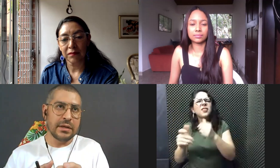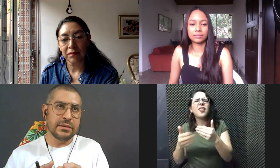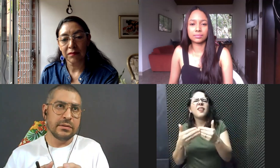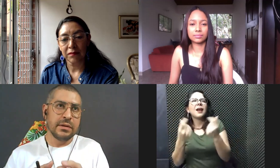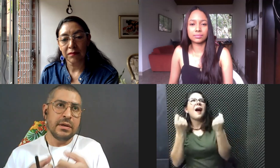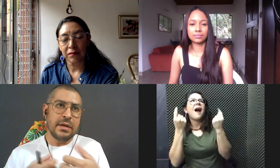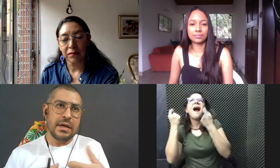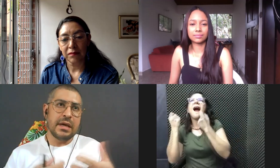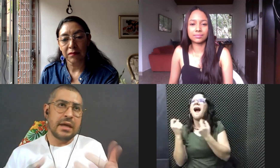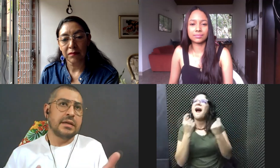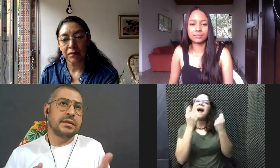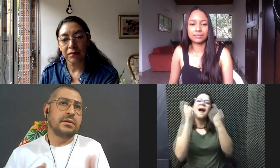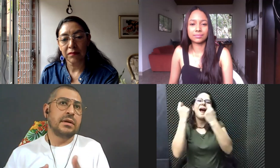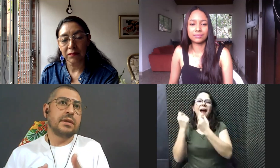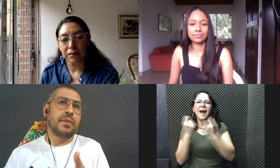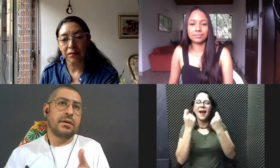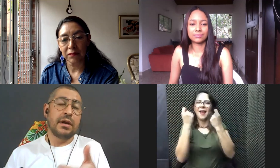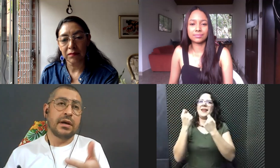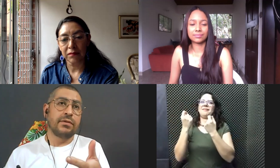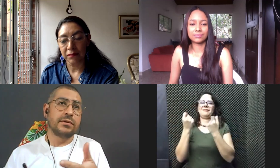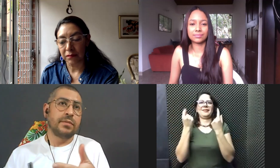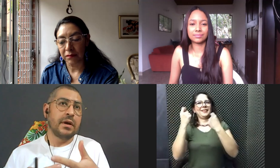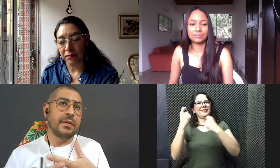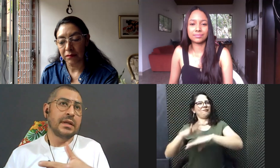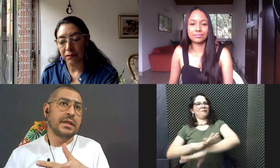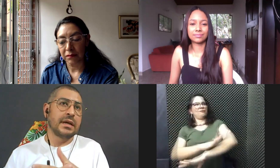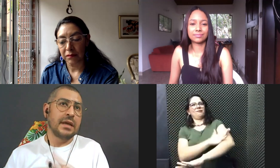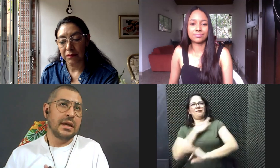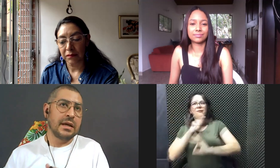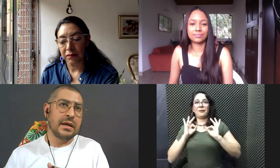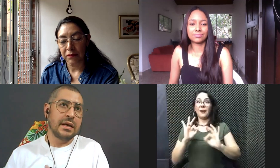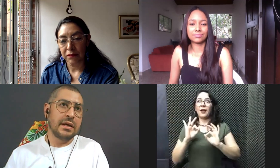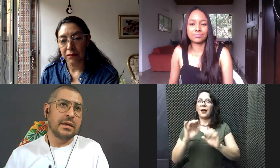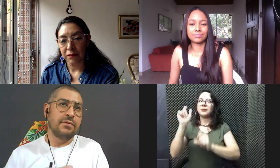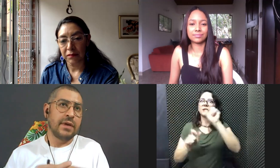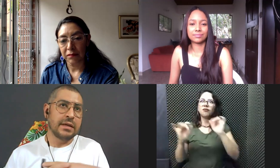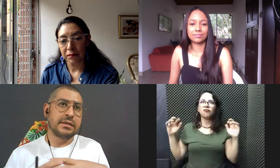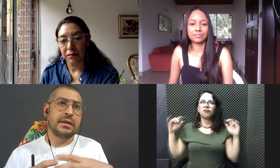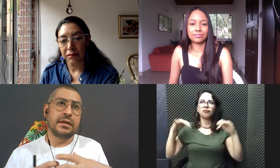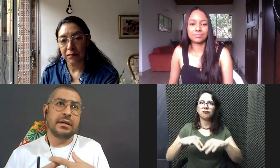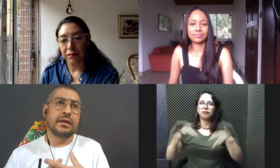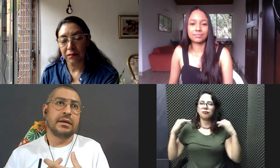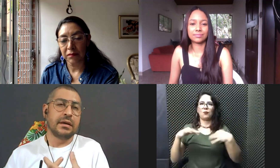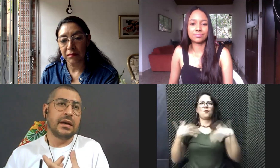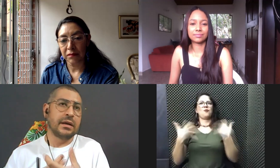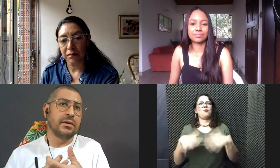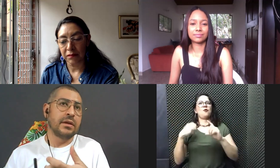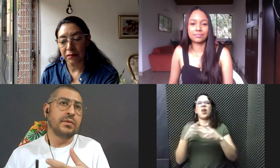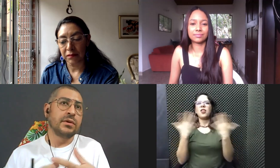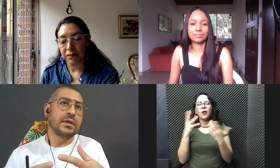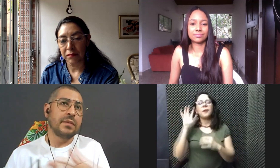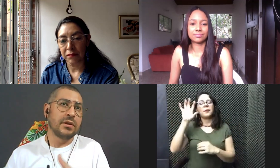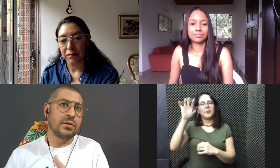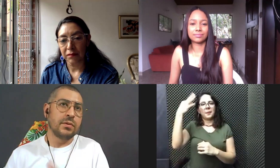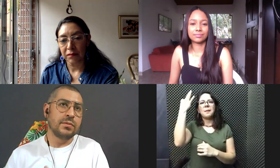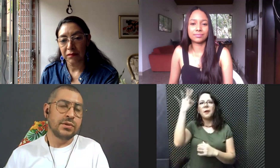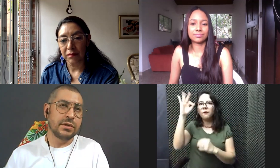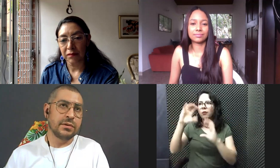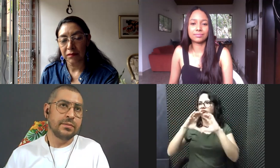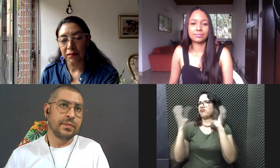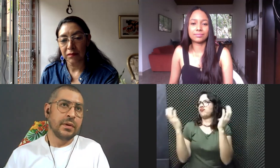con eso y que haya sido una película que fue supremamente taquillera en Francia y alrededor del mundo también